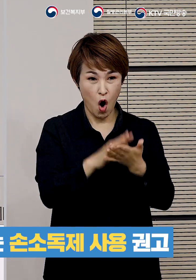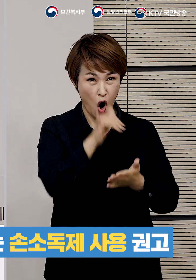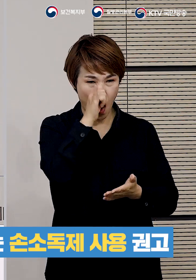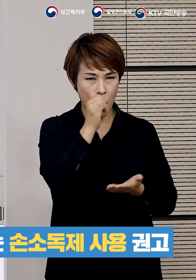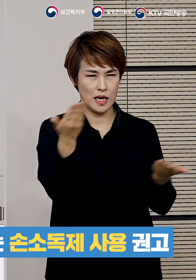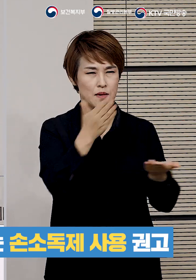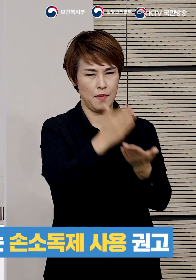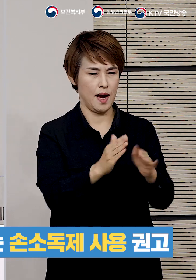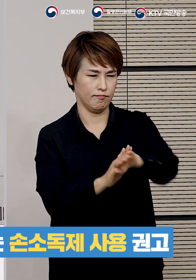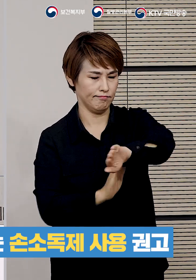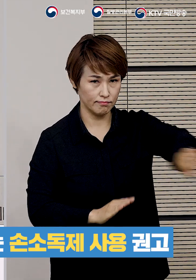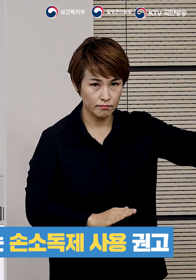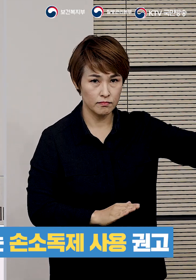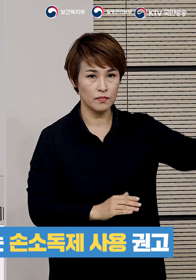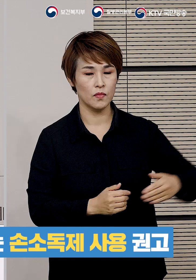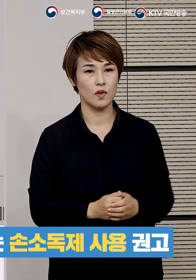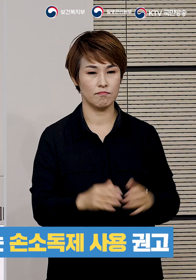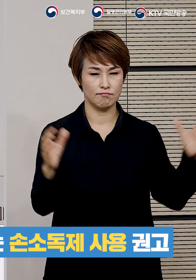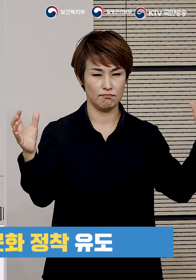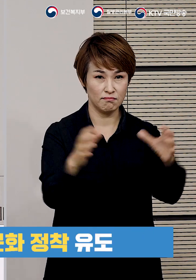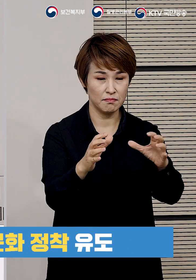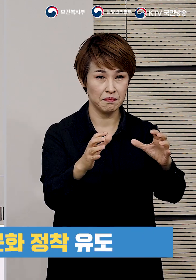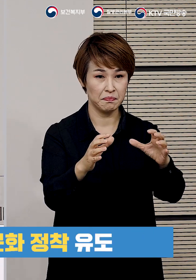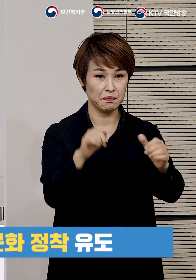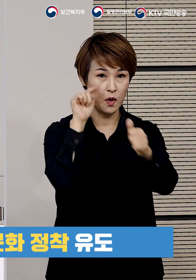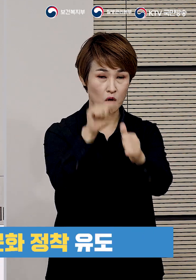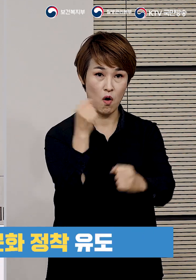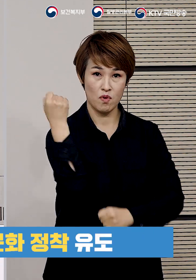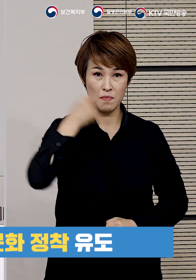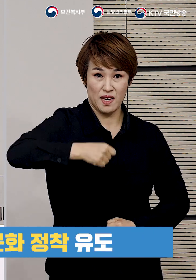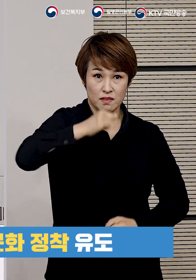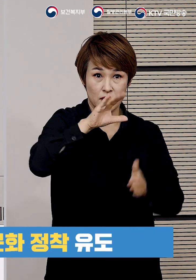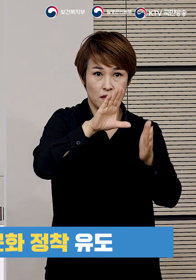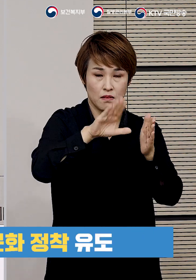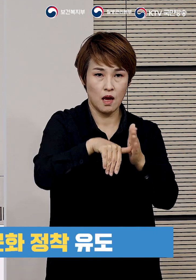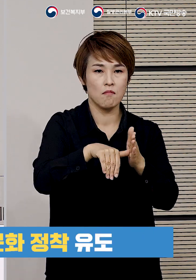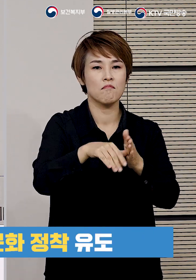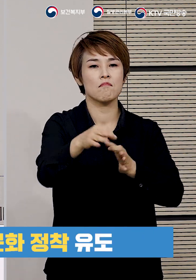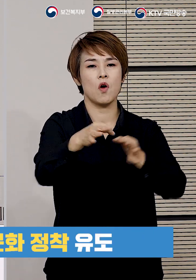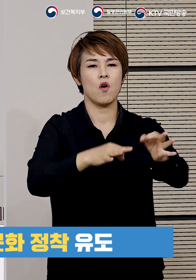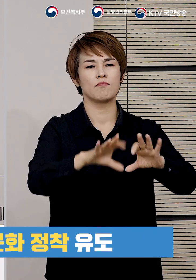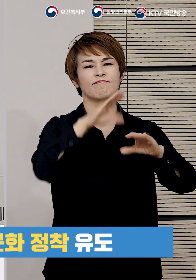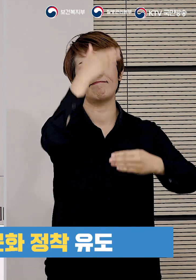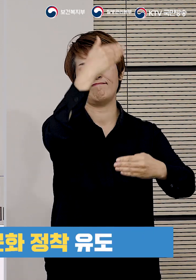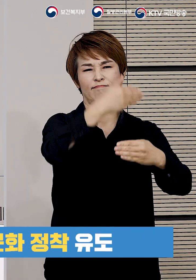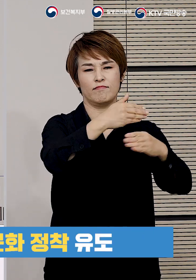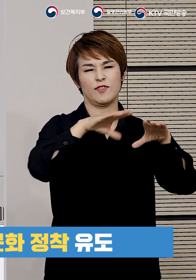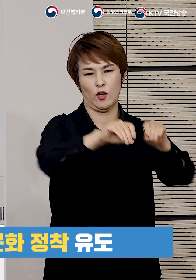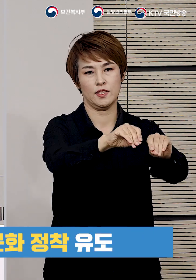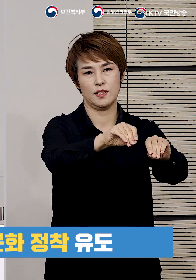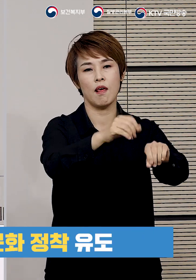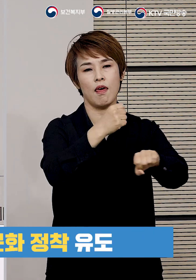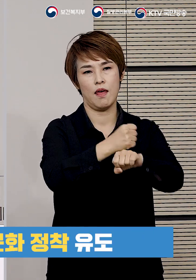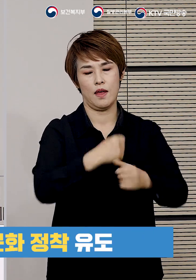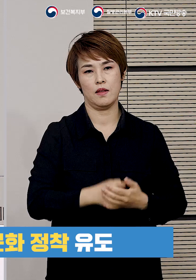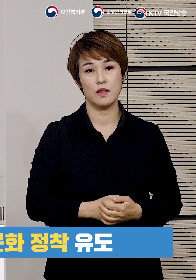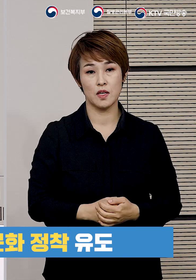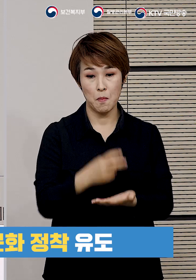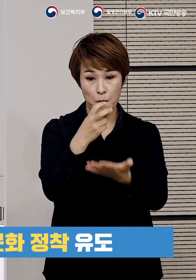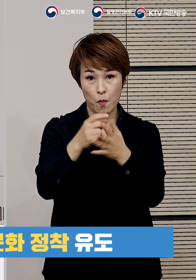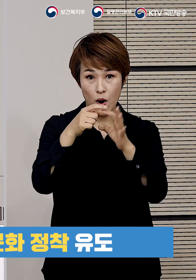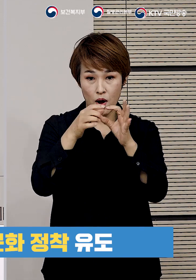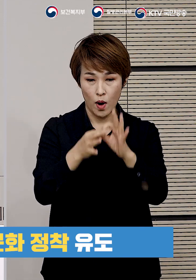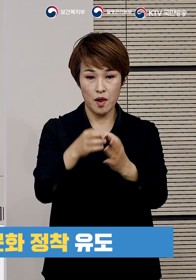비치, 발열자에 대한 업무 배제, 집합금지 명령 위반 시에 영업 정지 등을 포함한